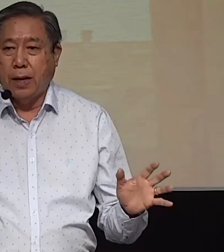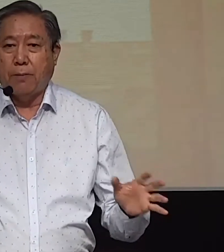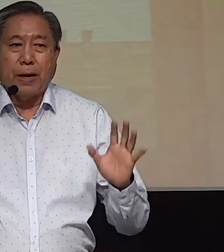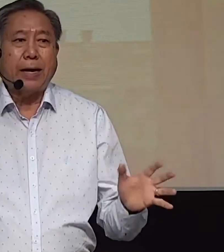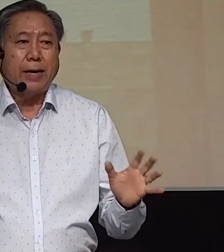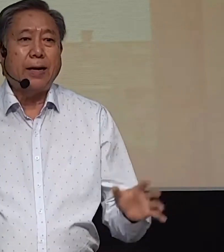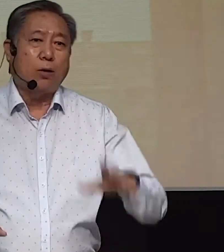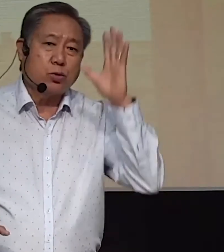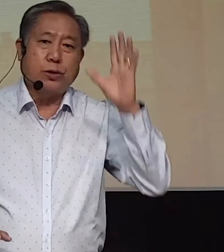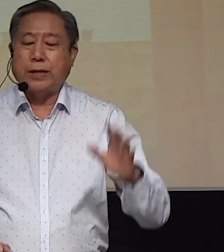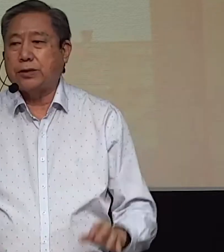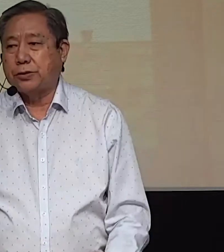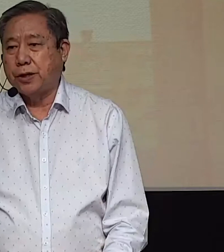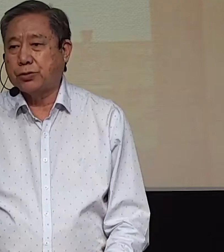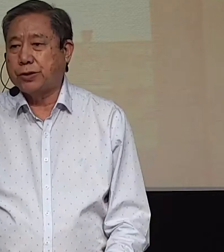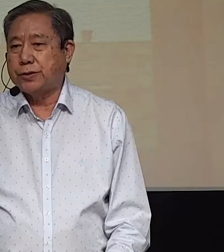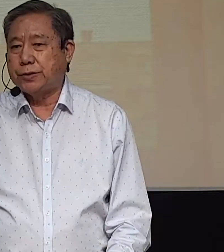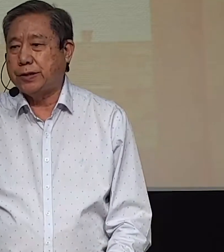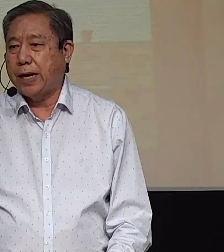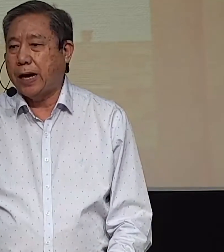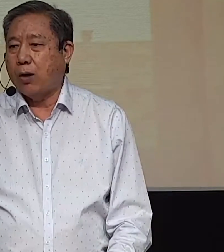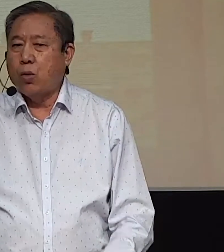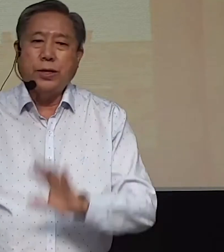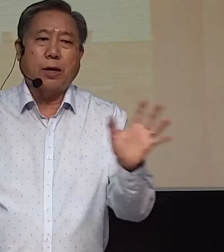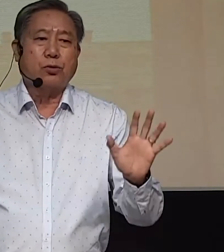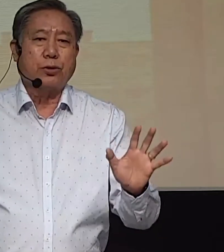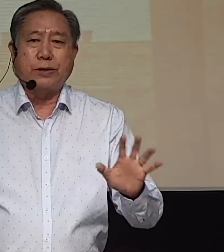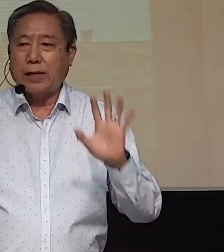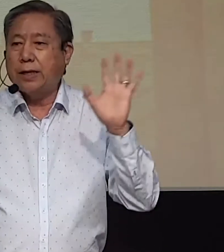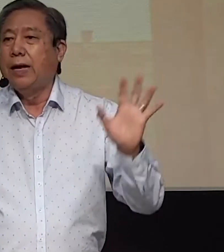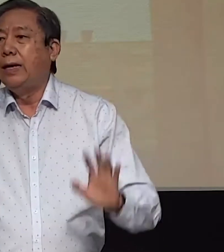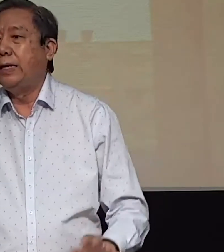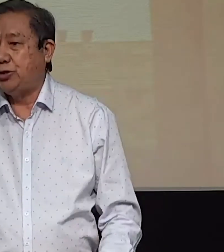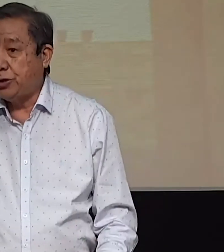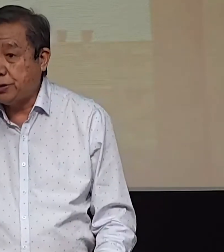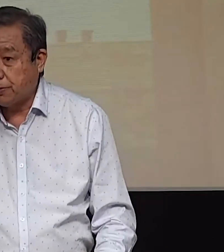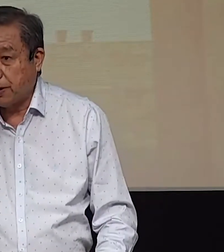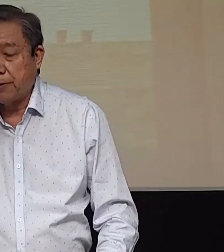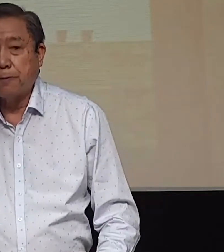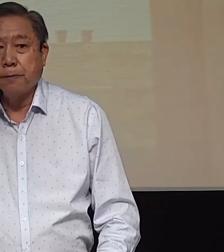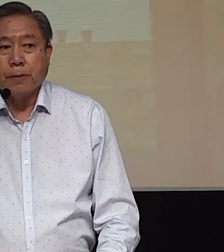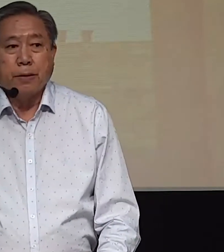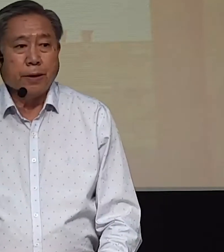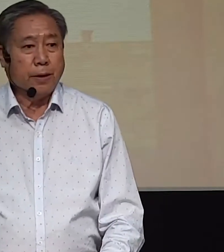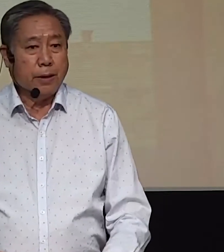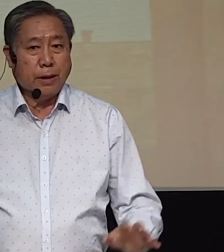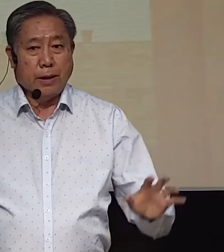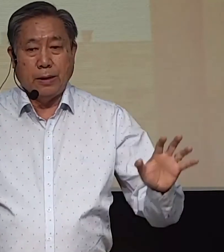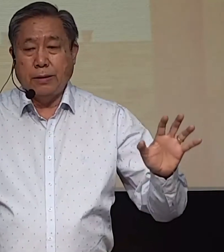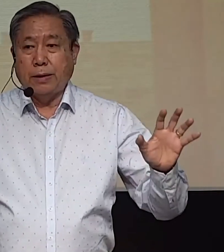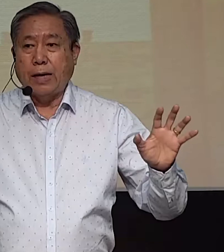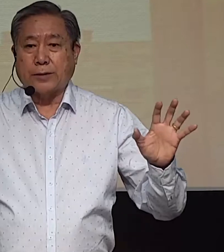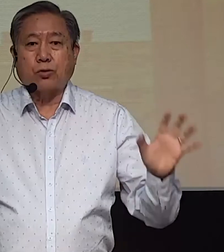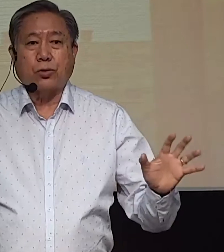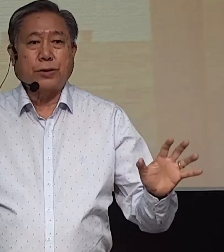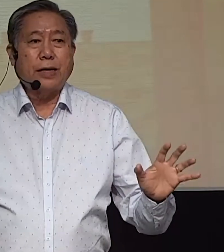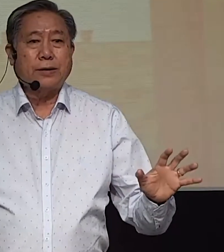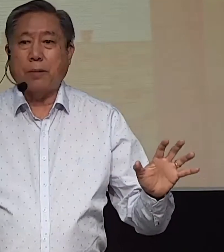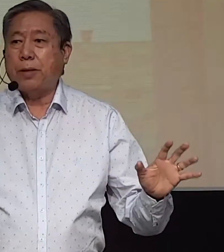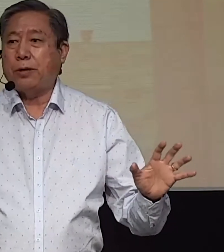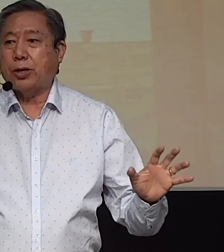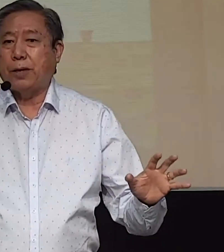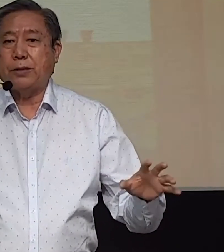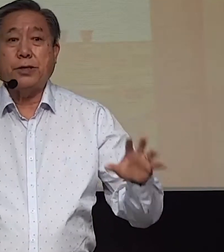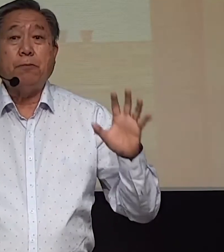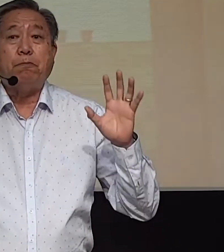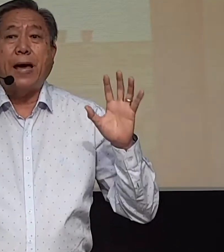clandestina, paralela à autoridade de Deus, que é a única autoridade legítima. E essa autoridade na